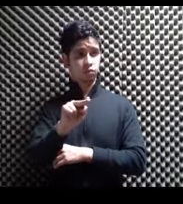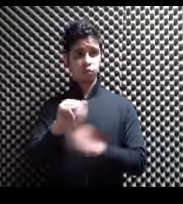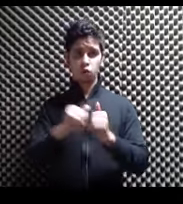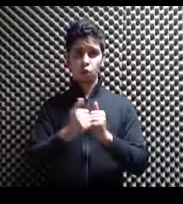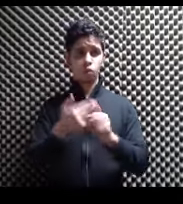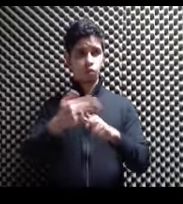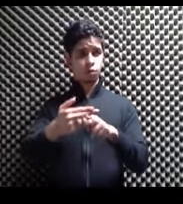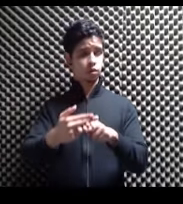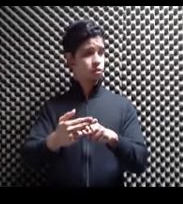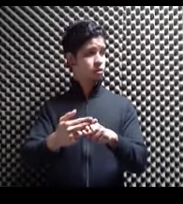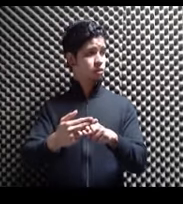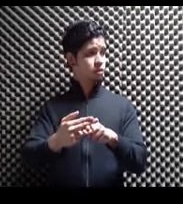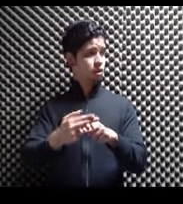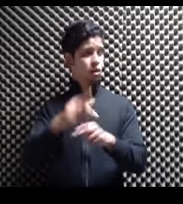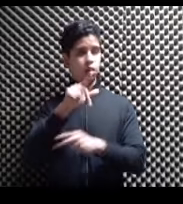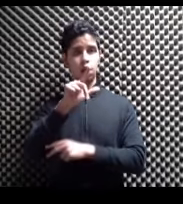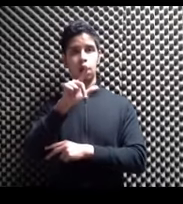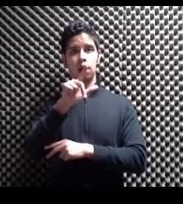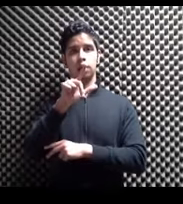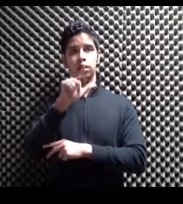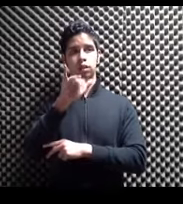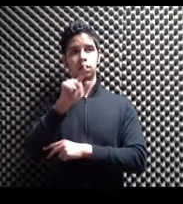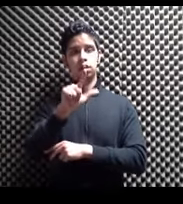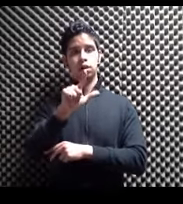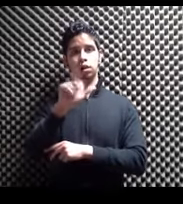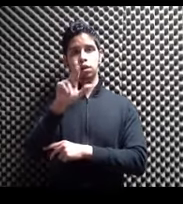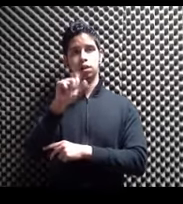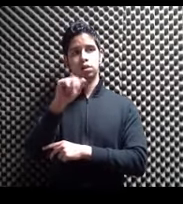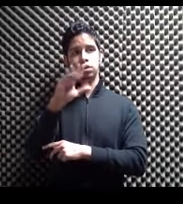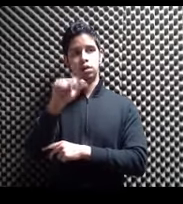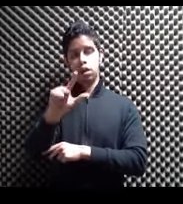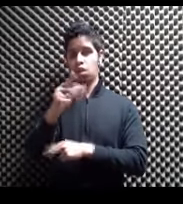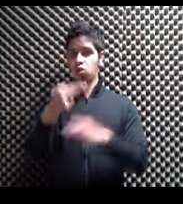no sé, que tenía una mancha negra.